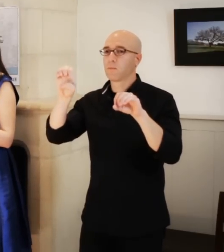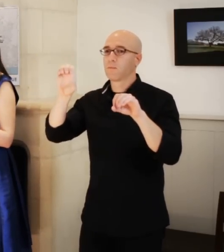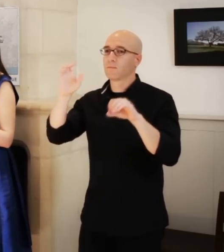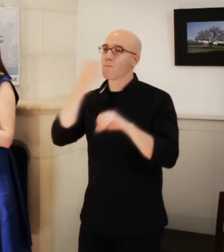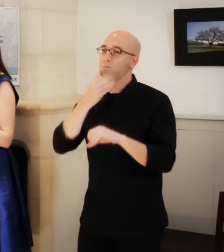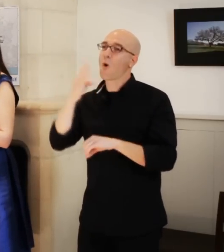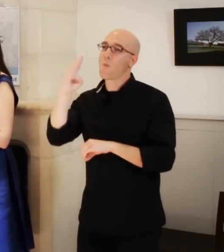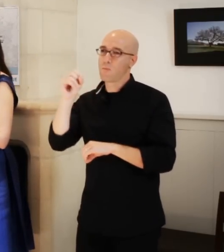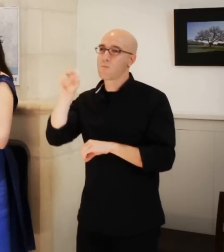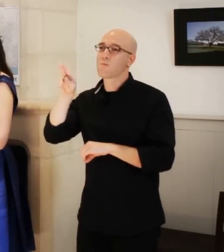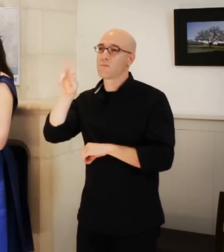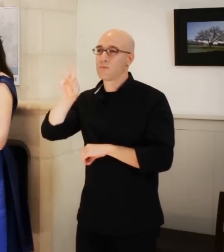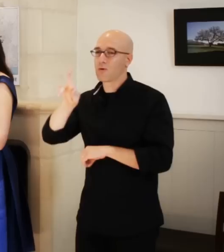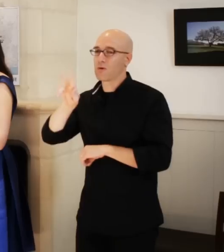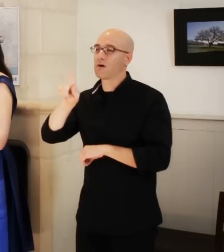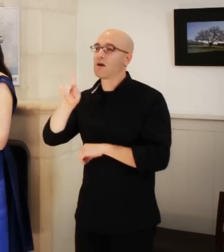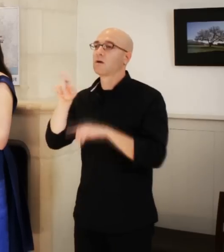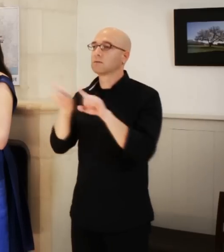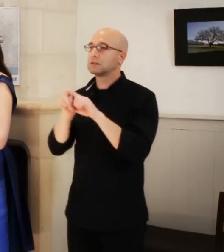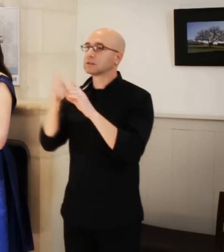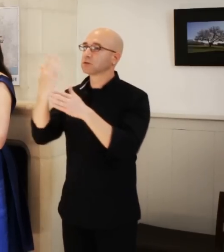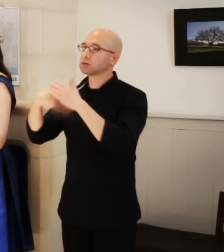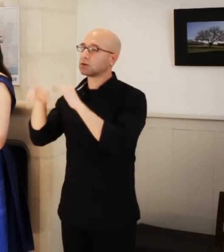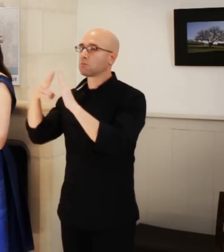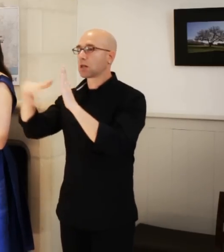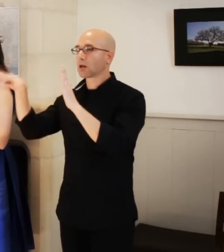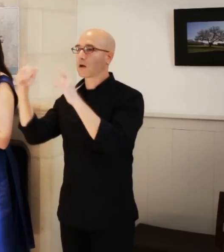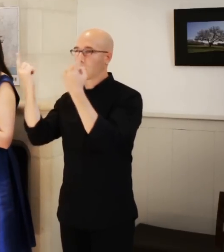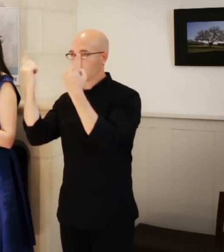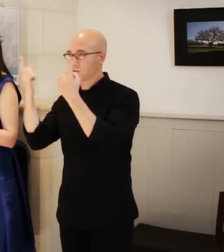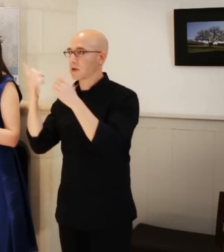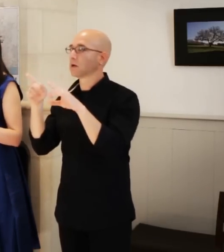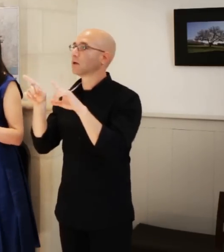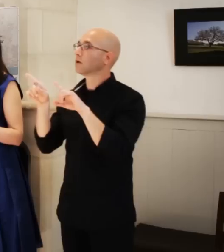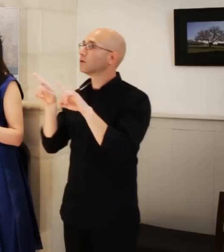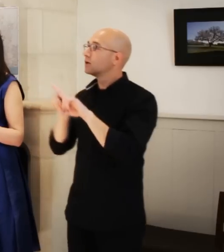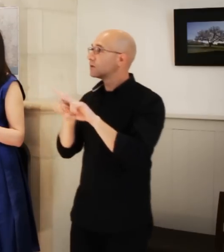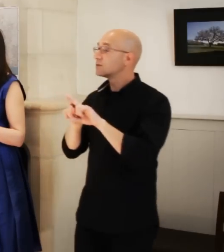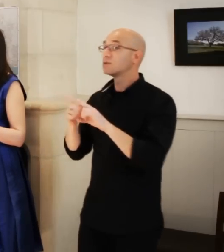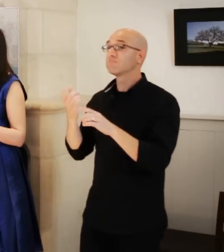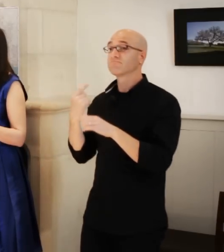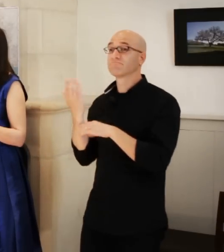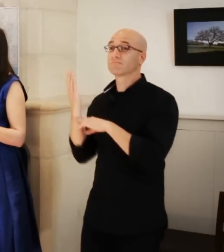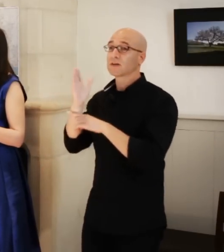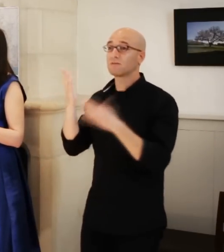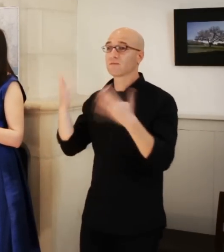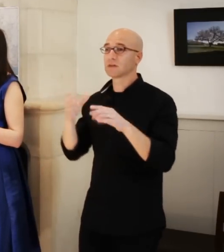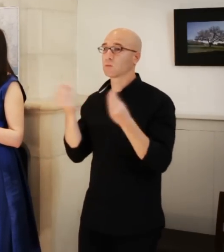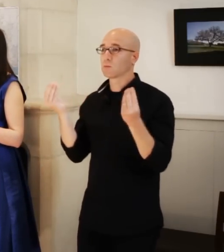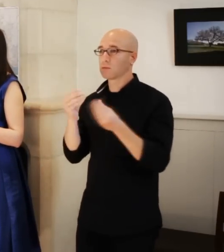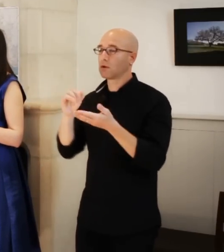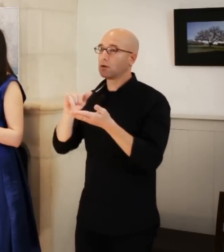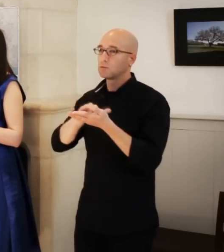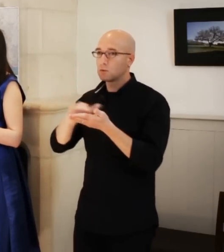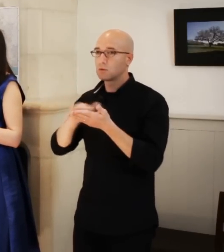New Rochelle, New York, l'an dernier. Donc aujourd'hui, on est ici. Et au mois de juillet, j'en profite pour le dire, il y aura une exposition